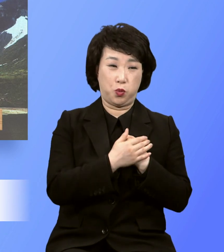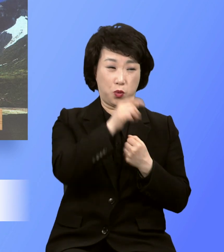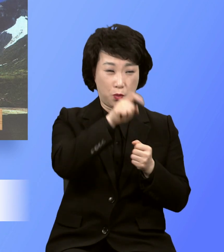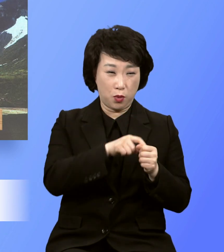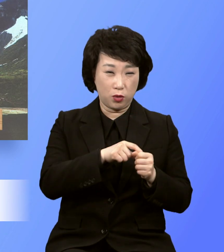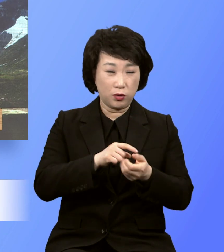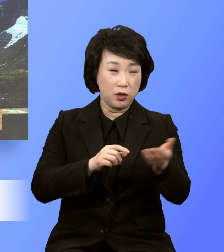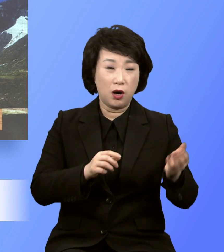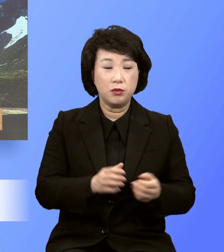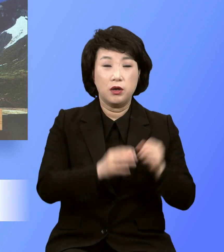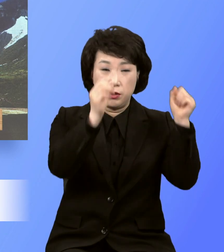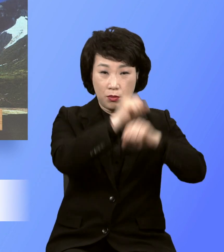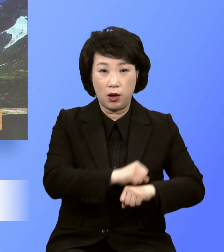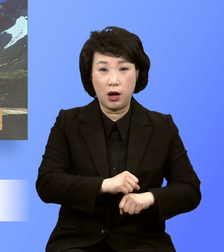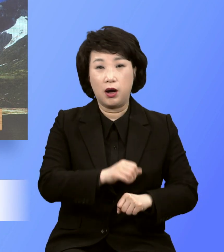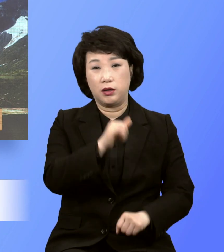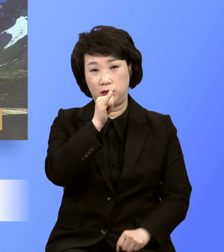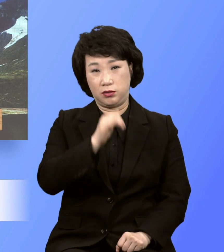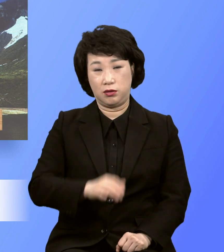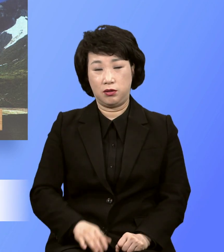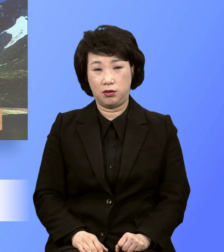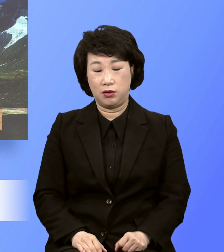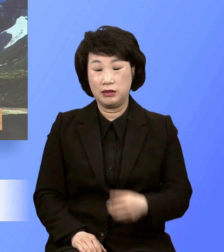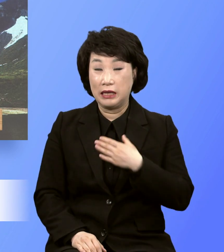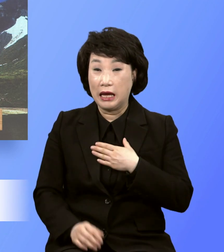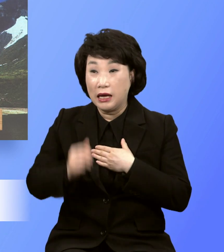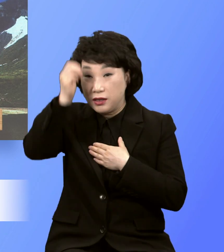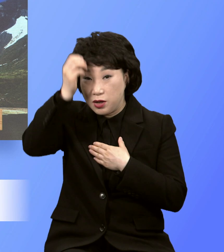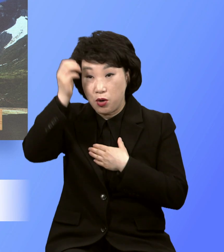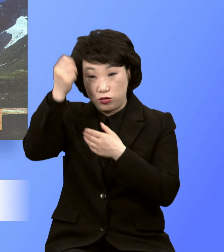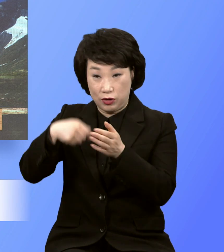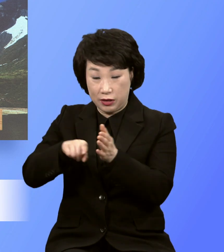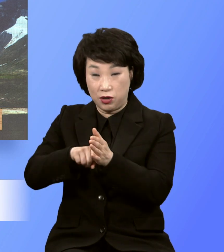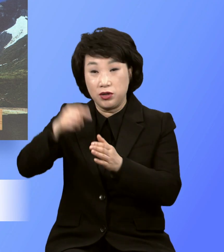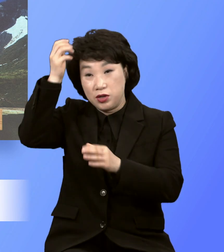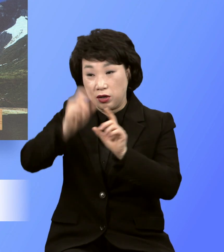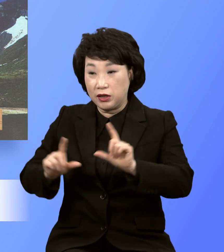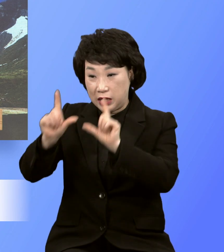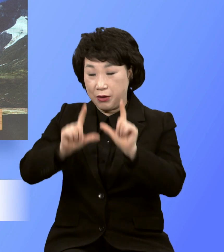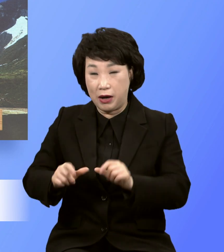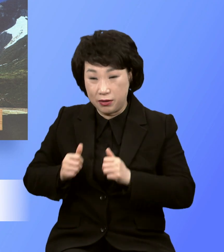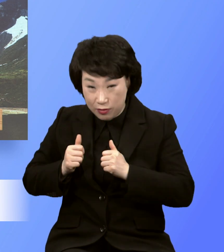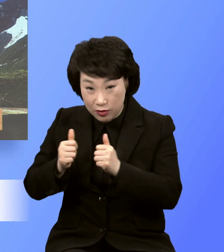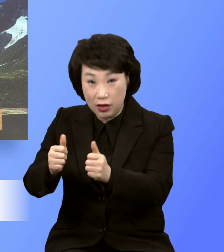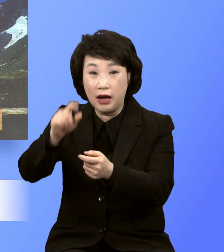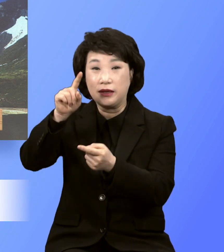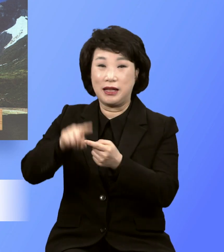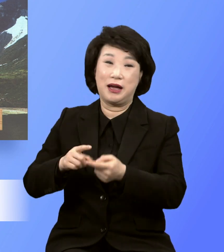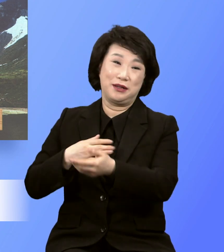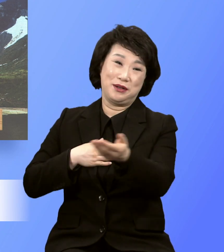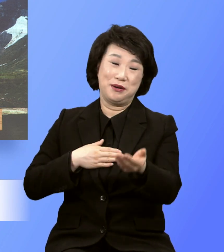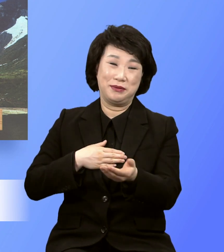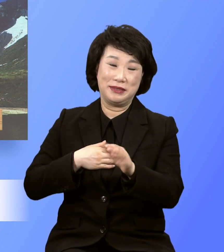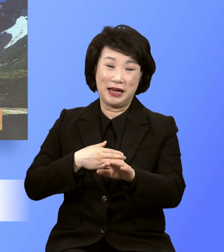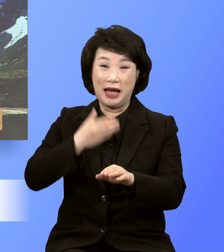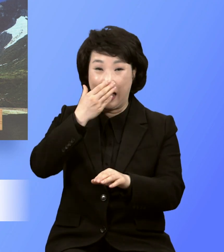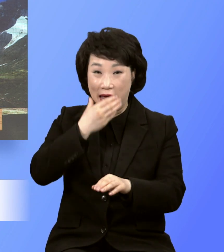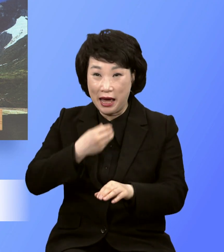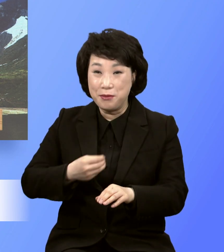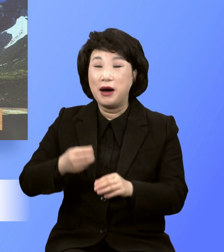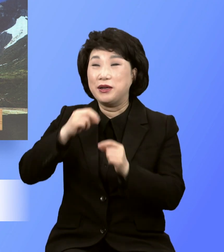육을 도모하다가 멸망하지 말고 영혼을 위해 영적 생활을 도모하다 여러분이